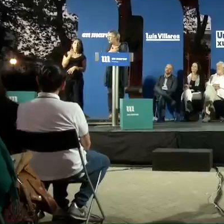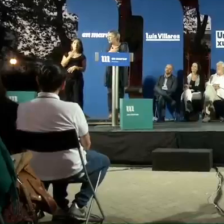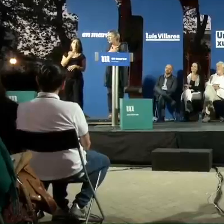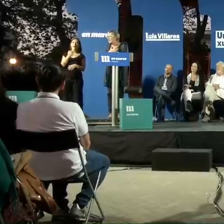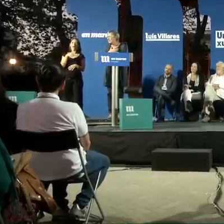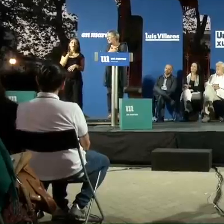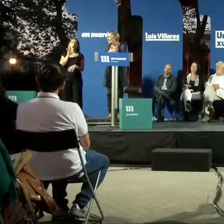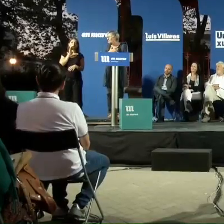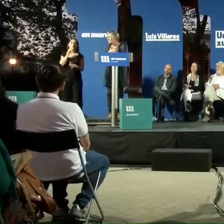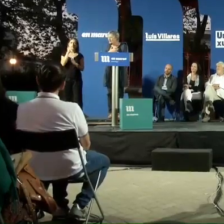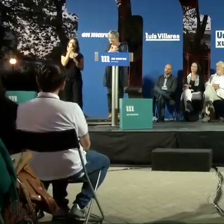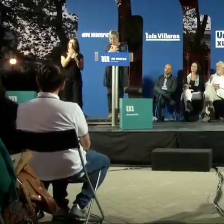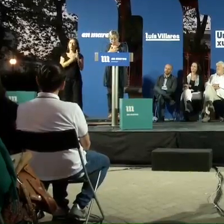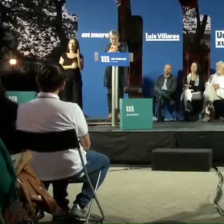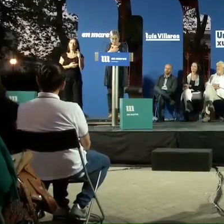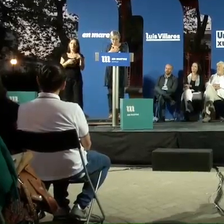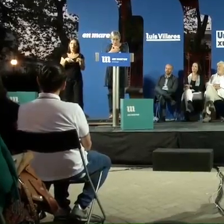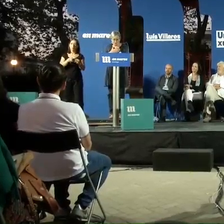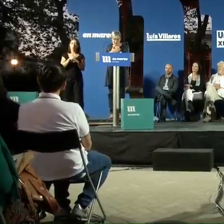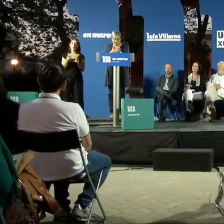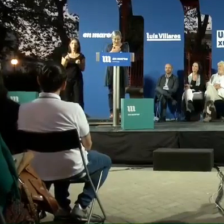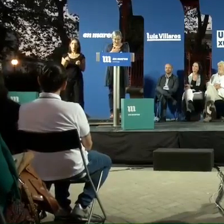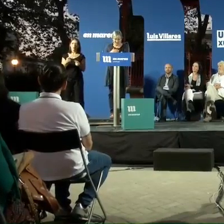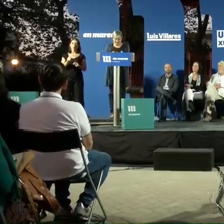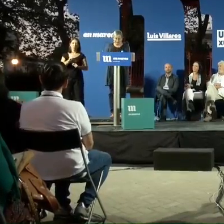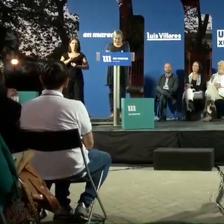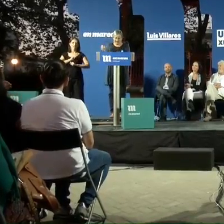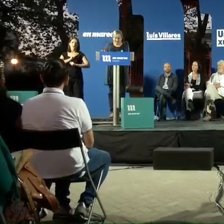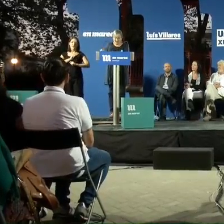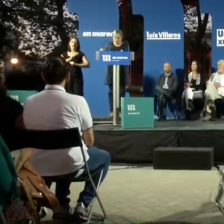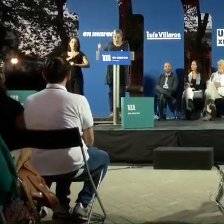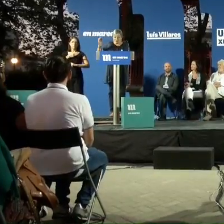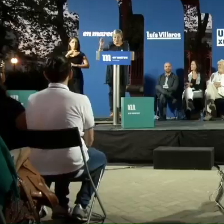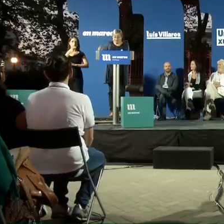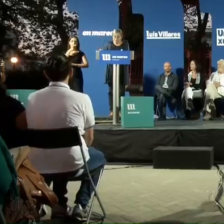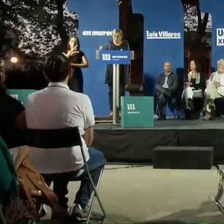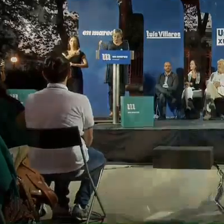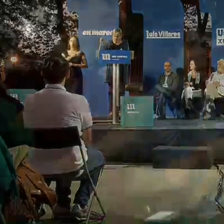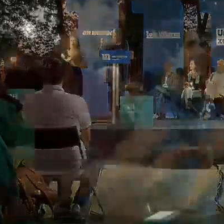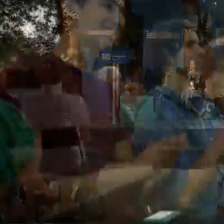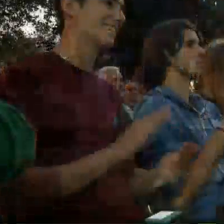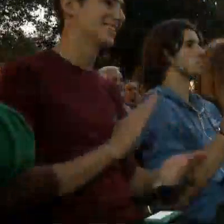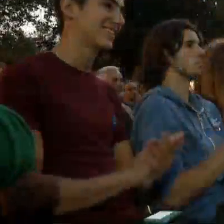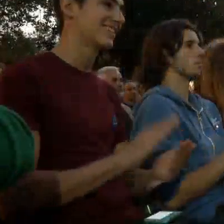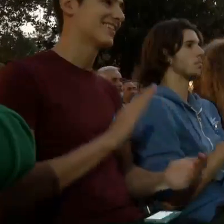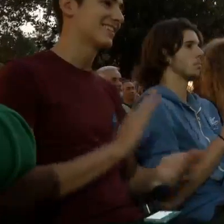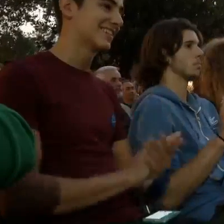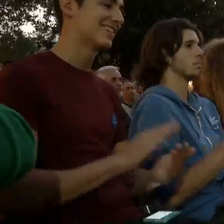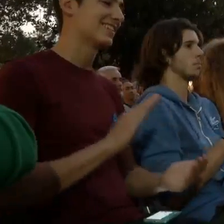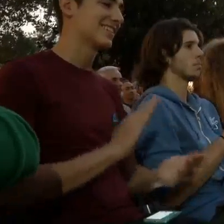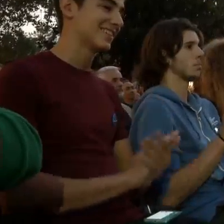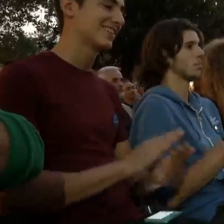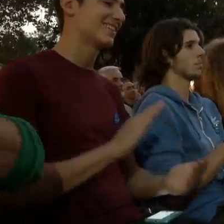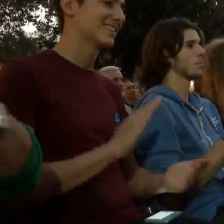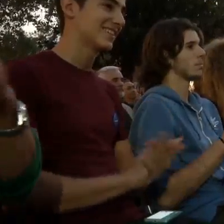mala música na alma, moi mala. E aí onde temos que